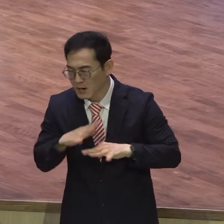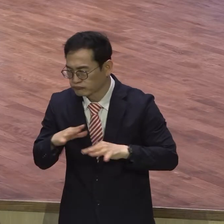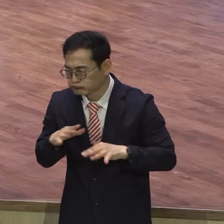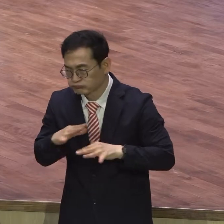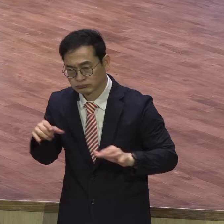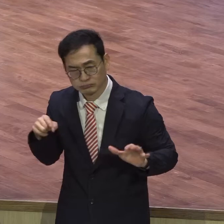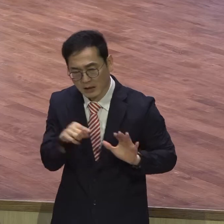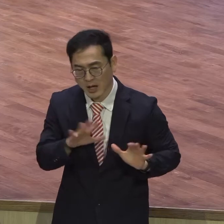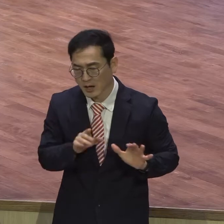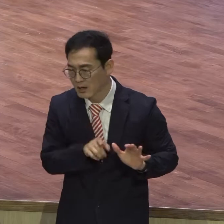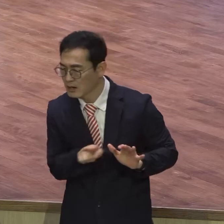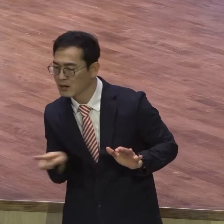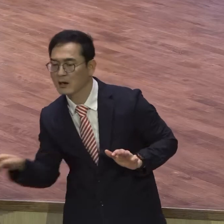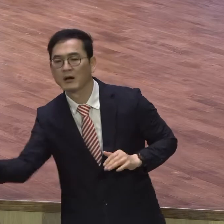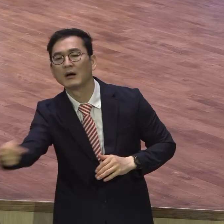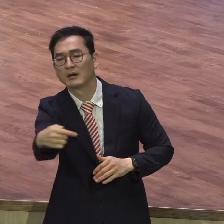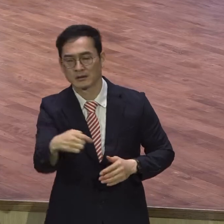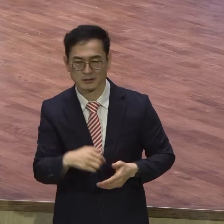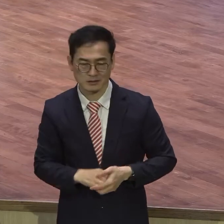지경이더라